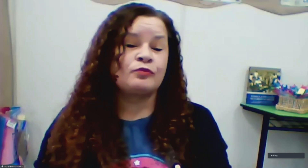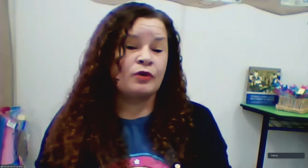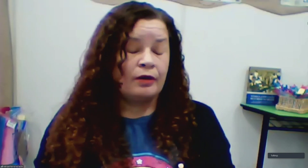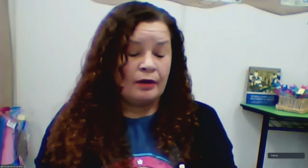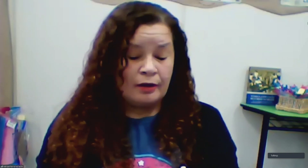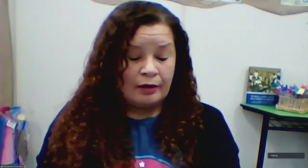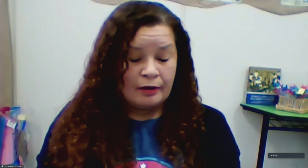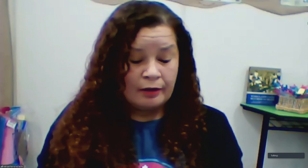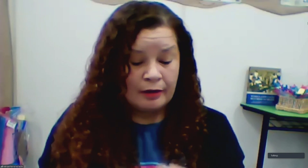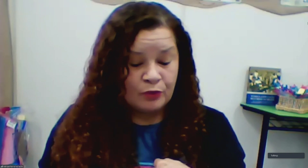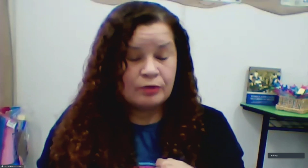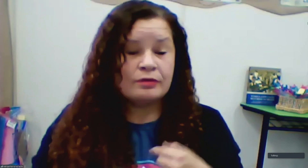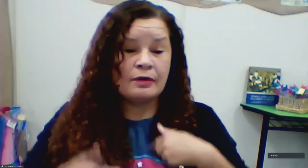ouvinte,